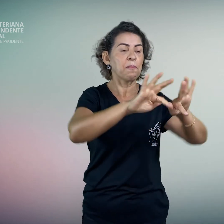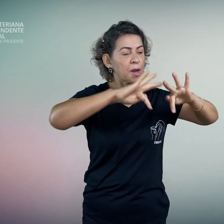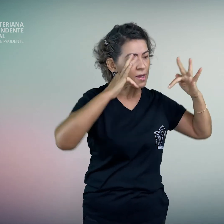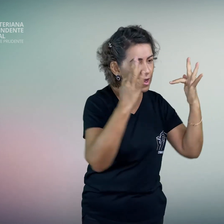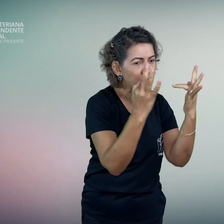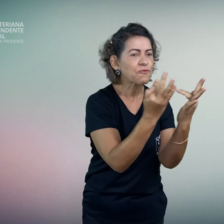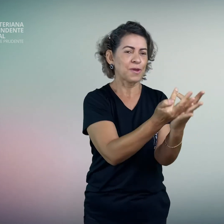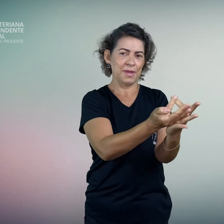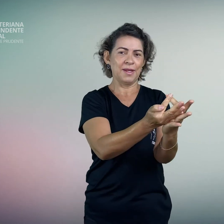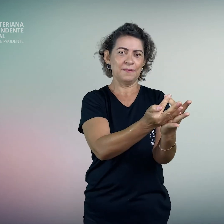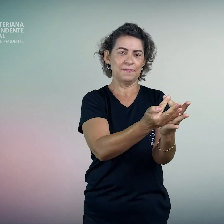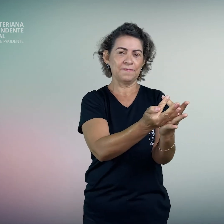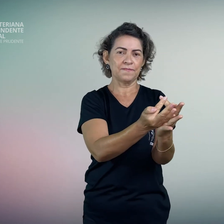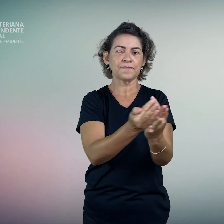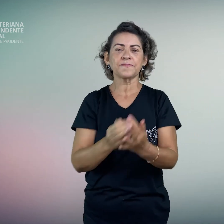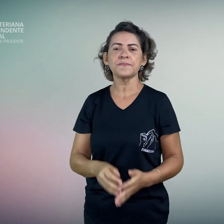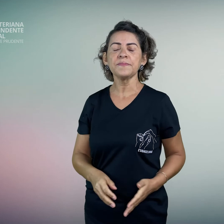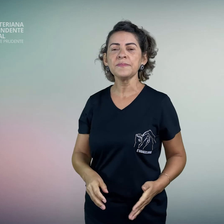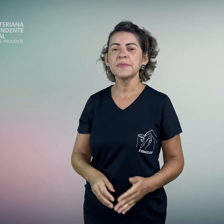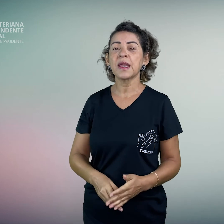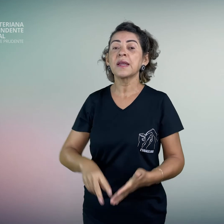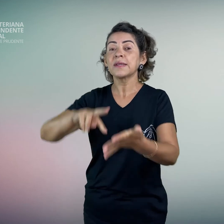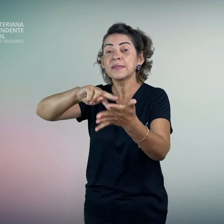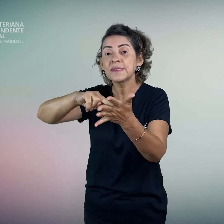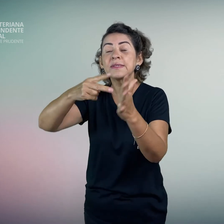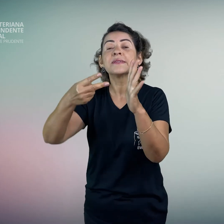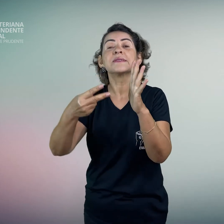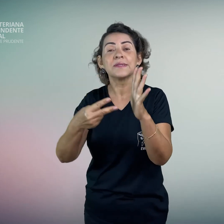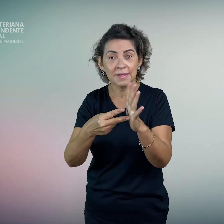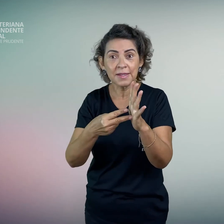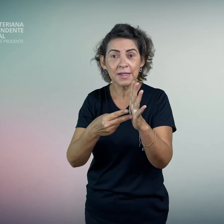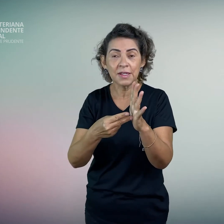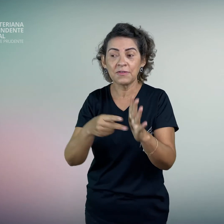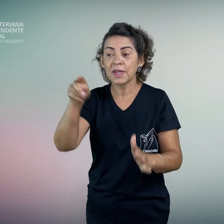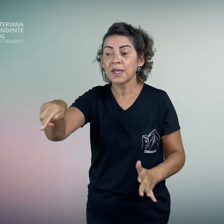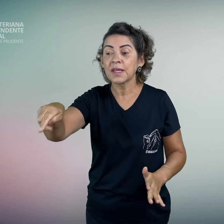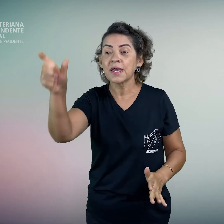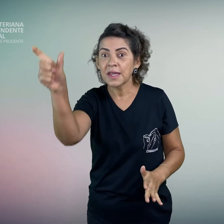Repetir as palavras significa que Jefté abriu seu coração diante do Senhor.